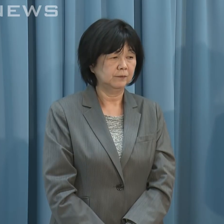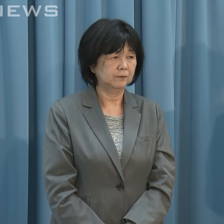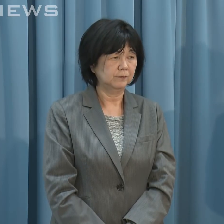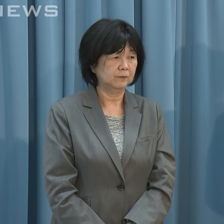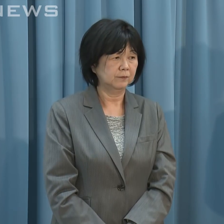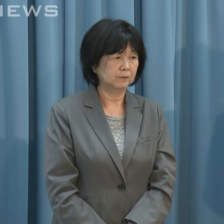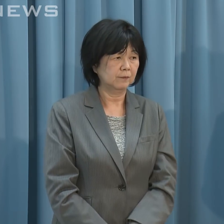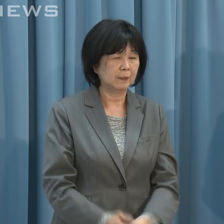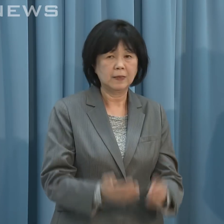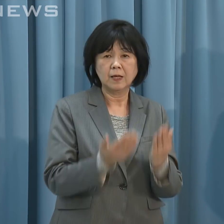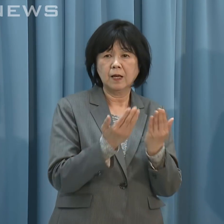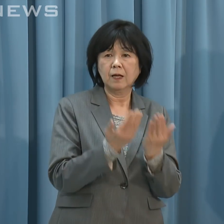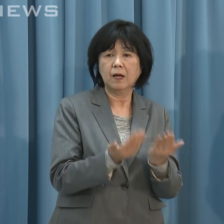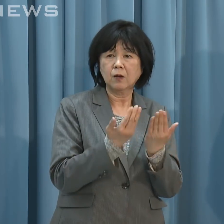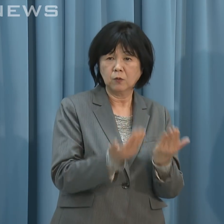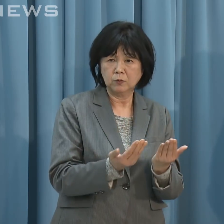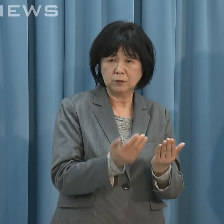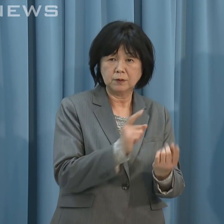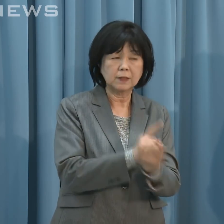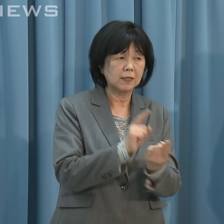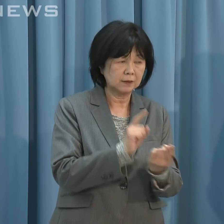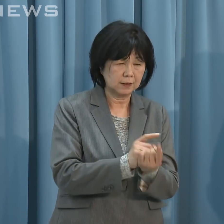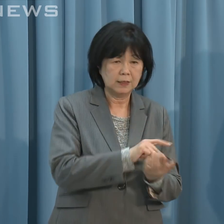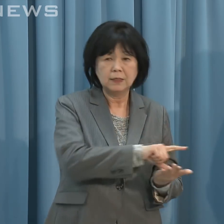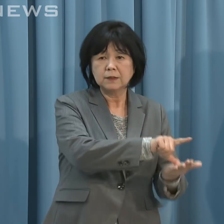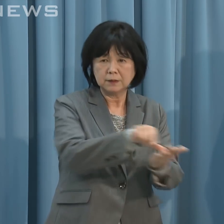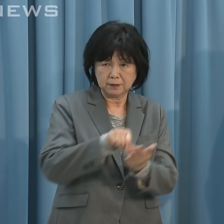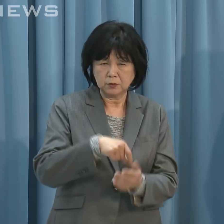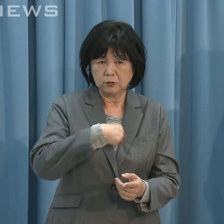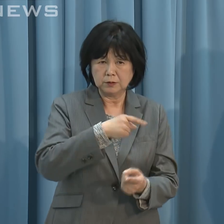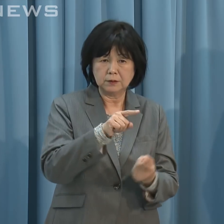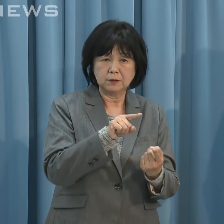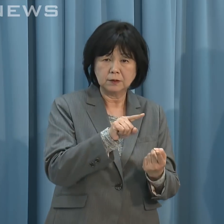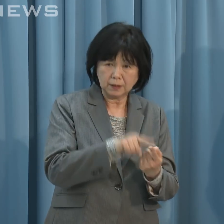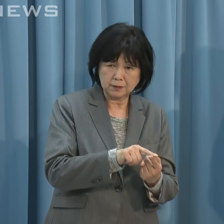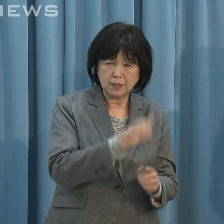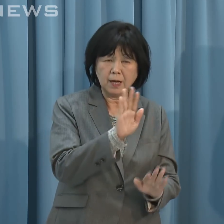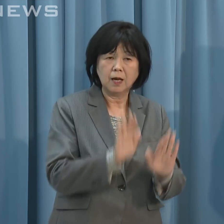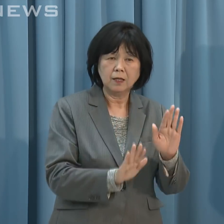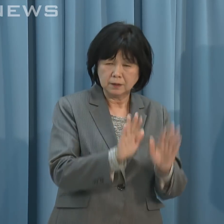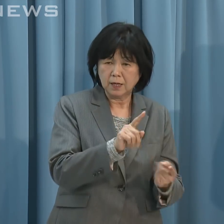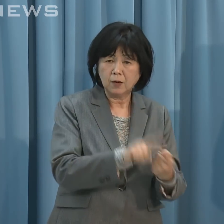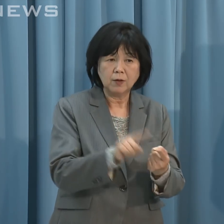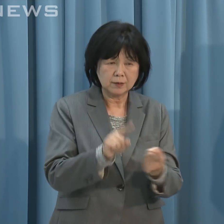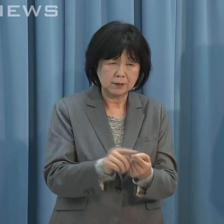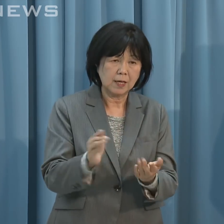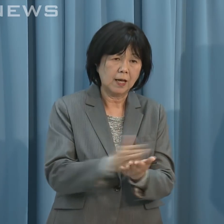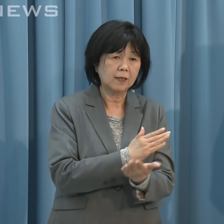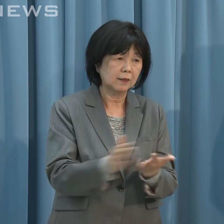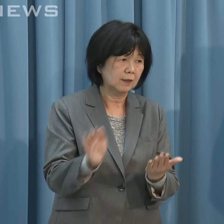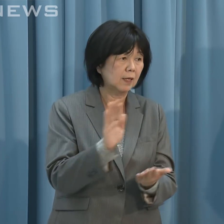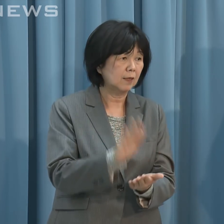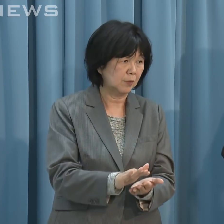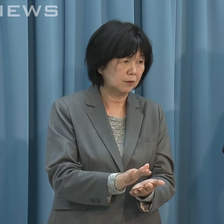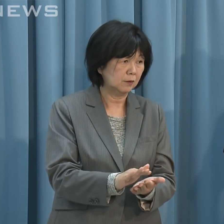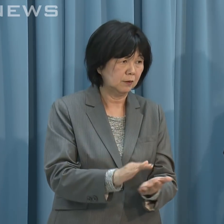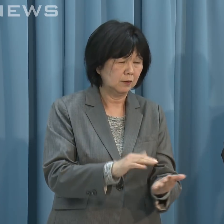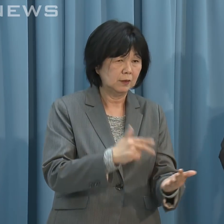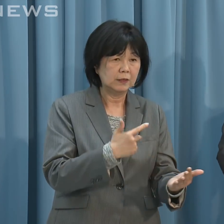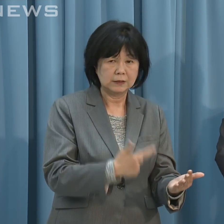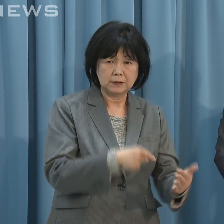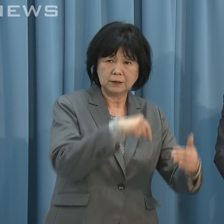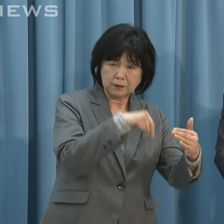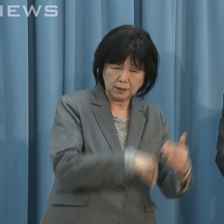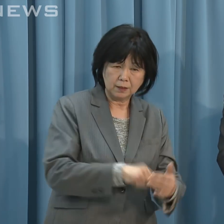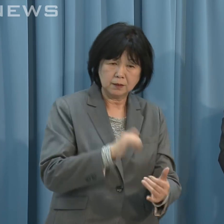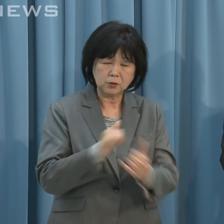学校なんですけど、 はい、 地域の実態に応じて判断をという今までおっしゃったところには、その市内町内で